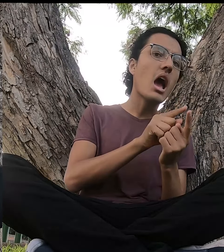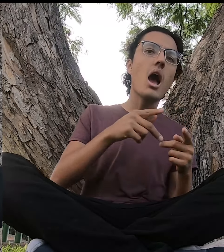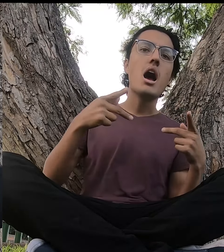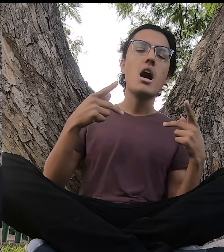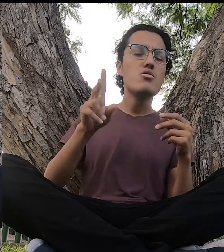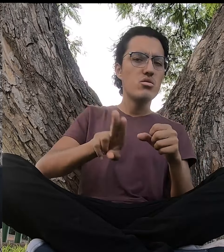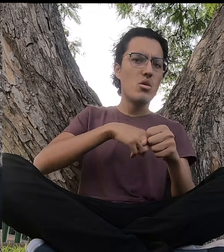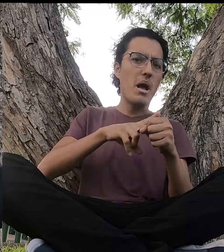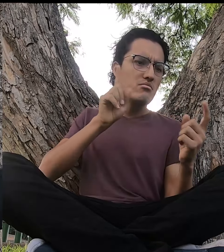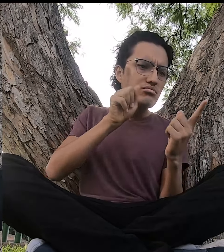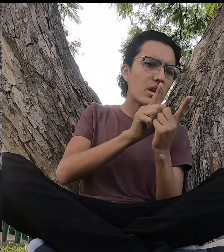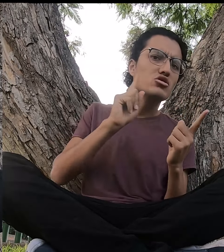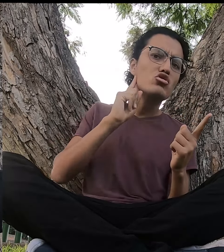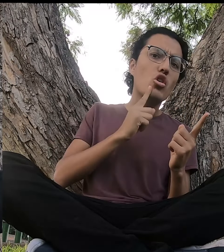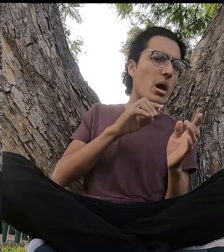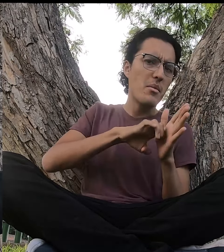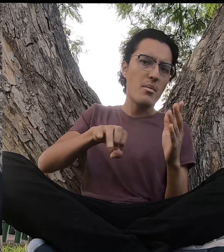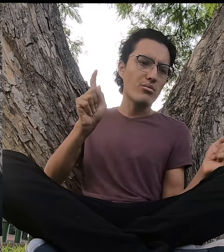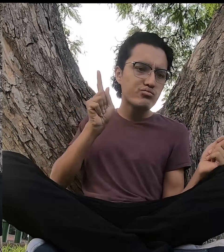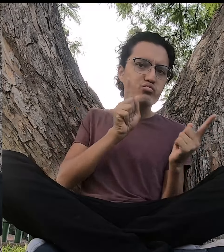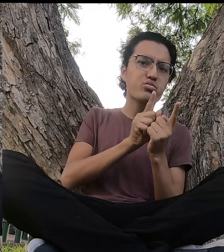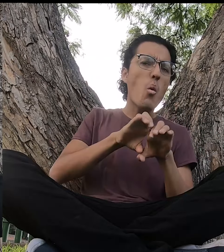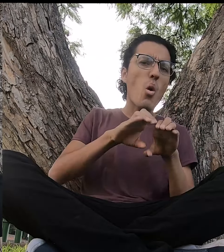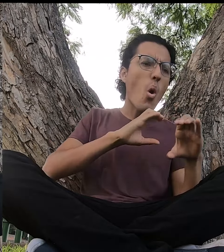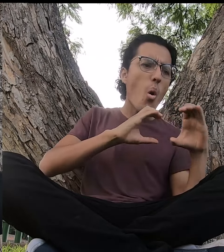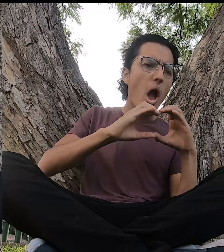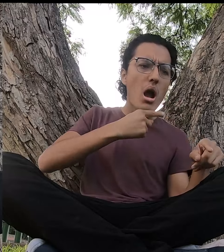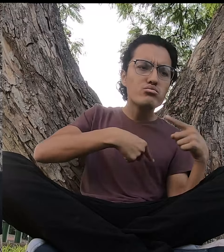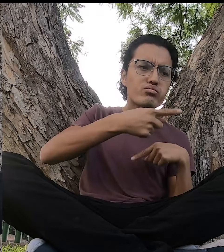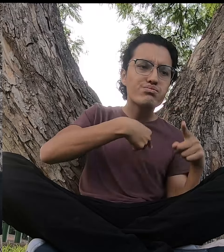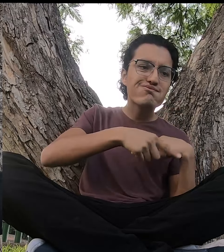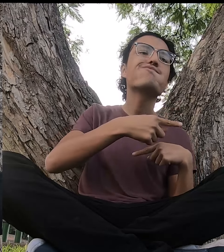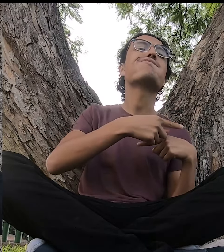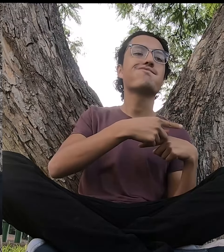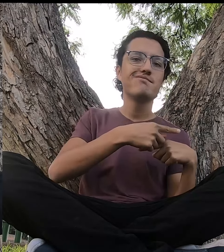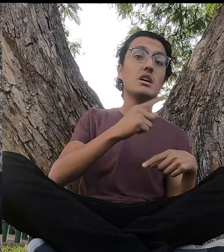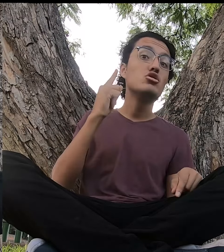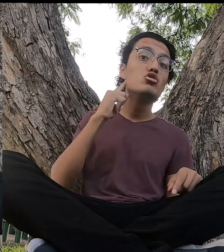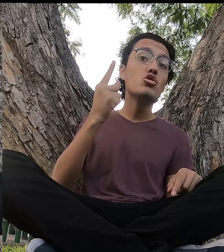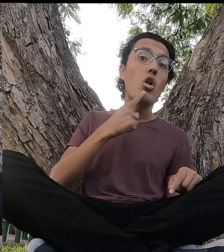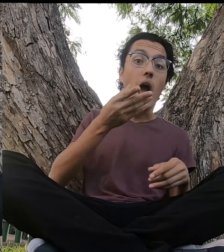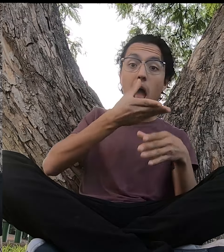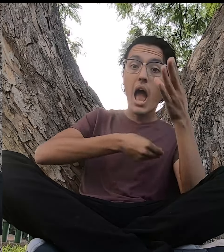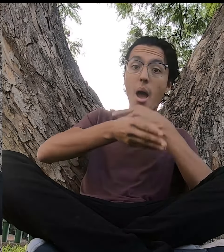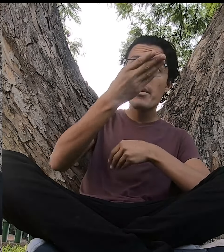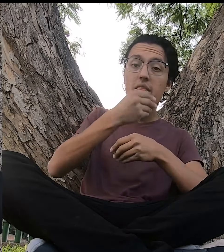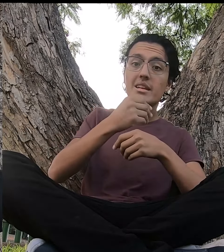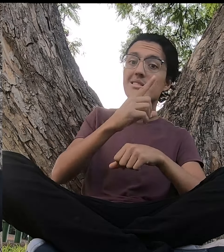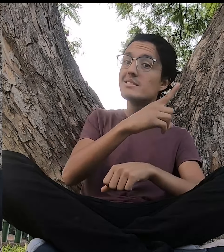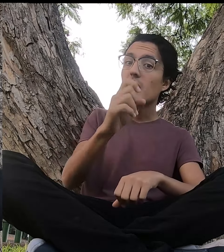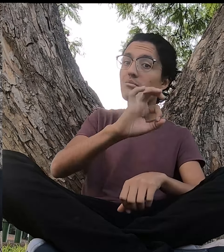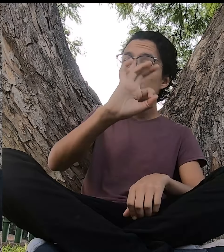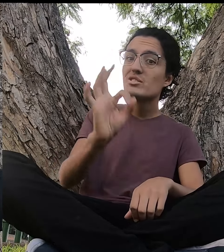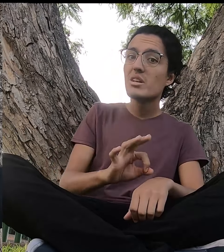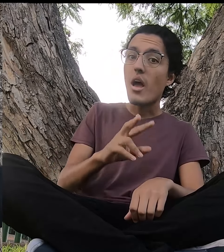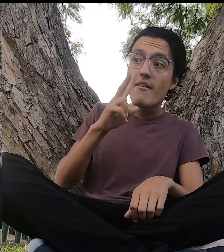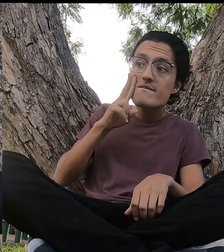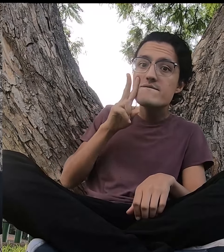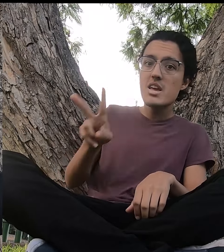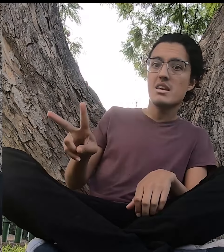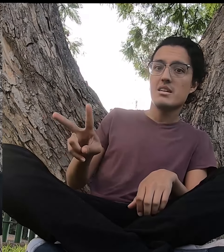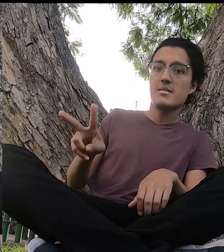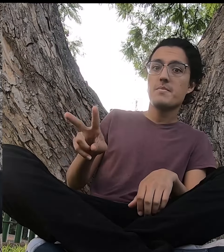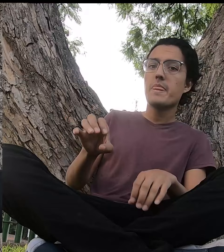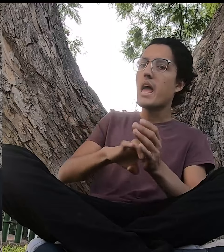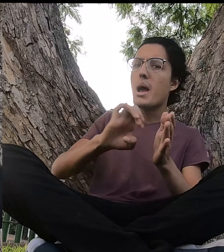persona convencional a una persona sorda. Por ejemplo, los sordos aprenden totalmente de todo lo que ven. Por lo